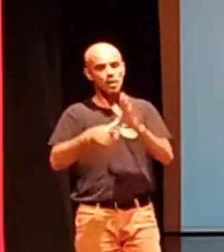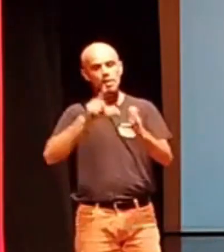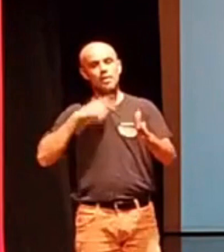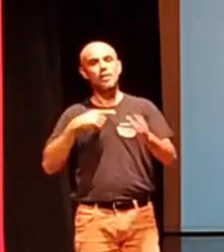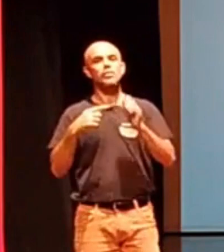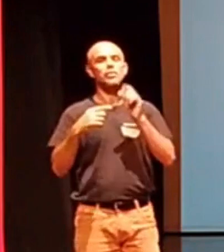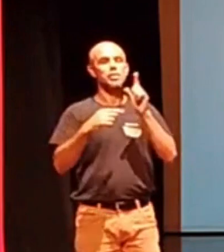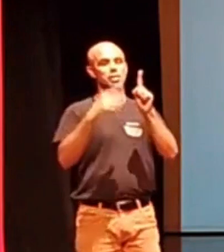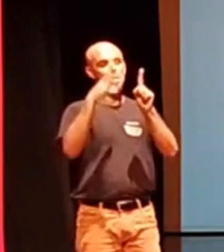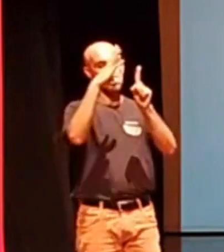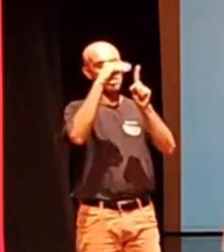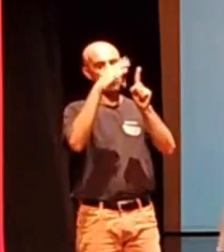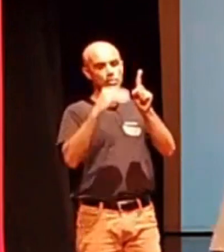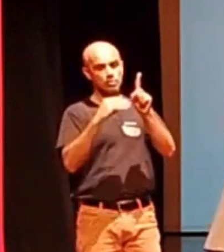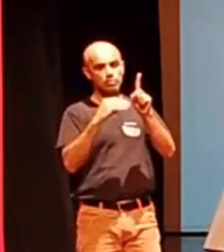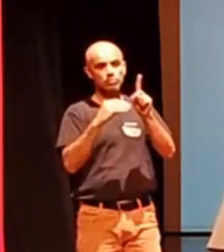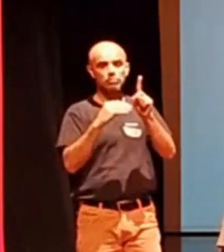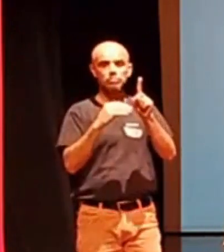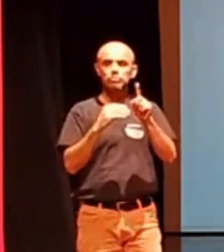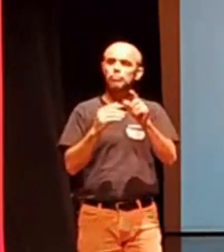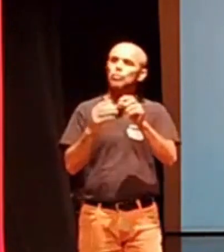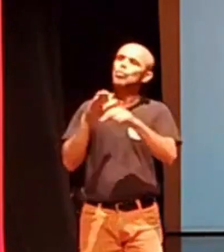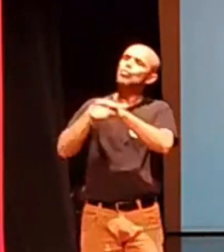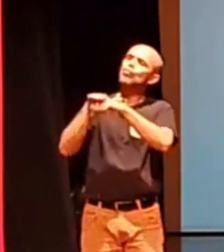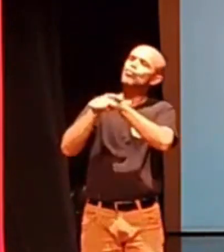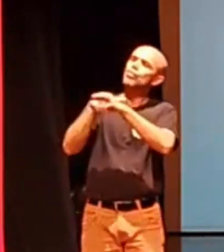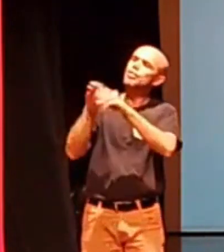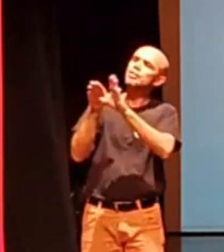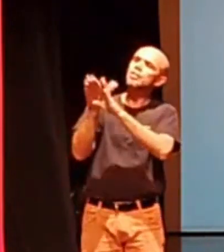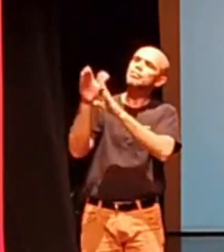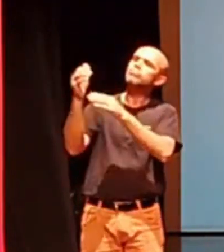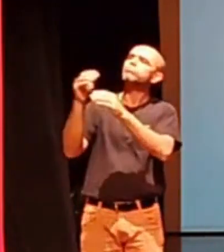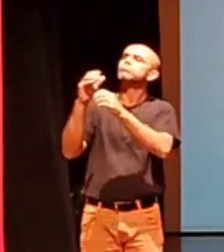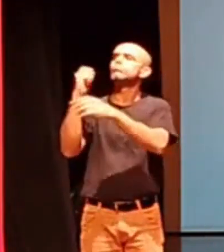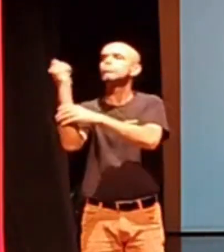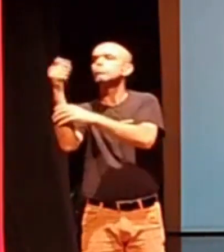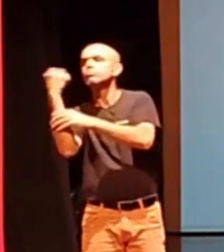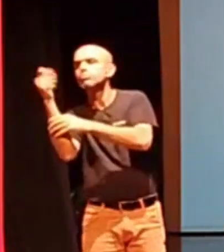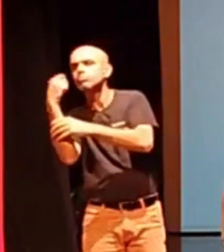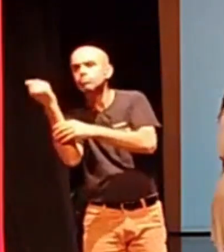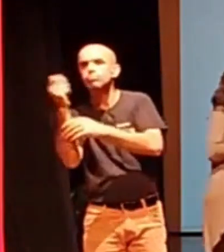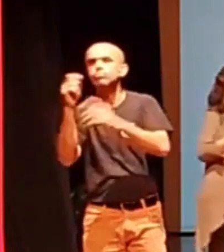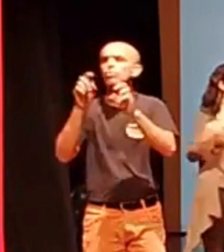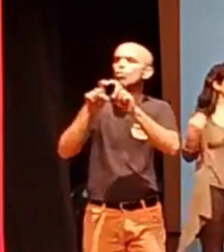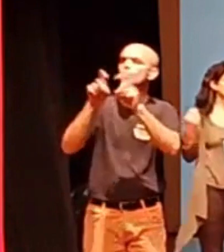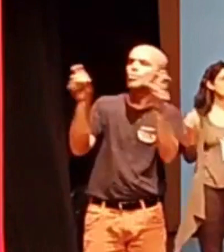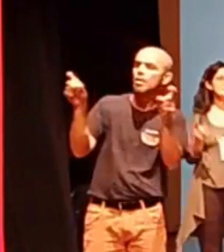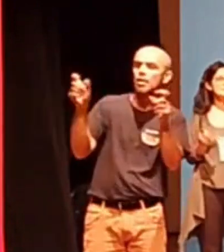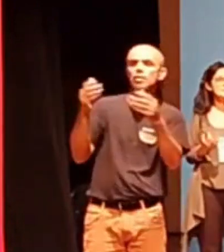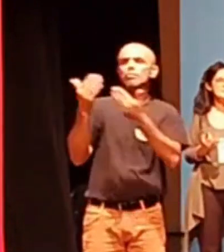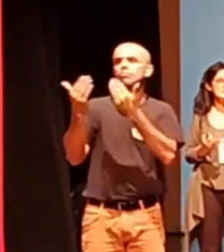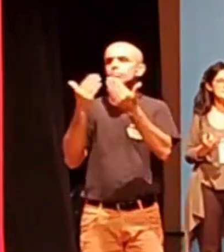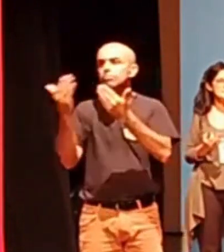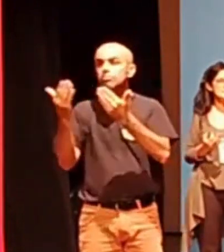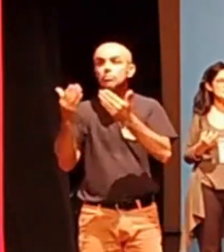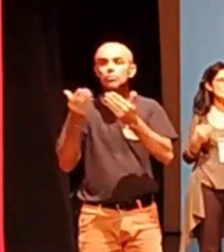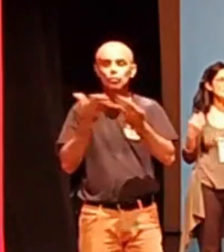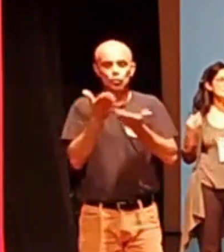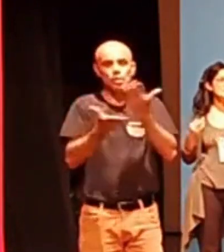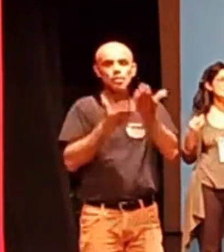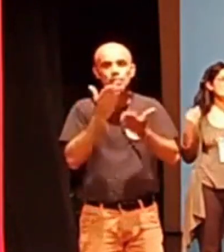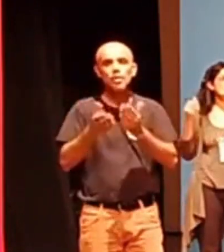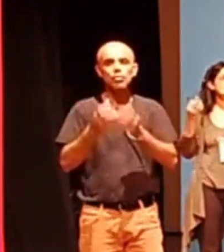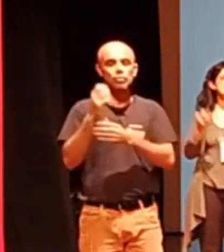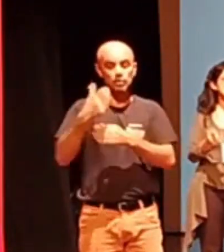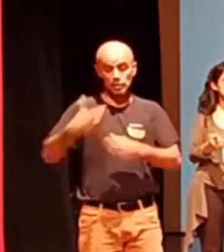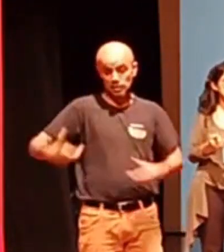um raio-x, consultar o ortopedista, o fisioterapeuta, além do obstetra. Durante a gestação, já consultar um anestesista. O